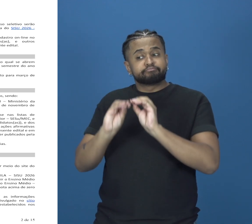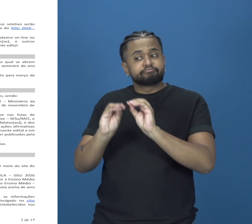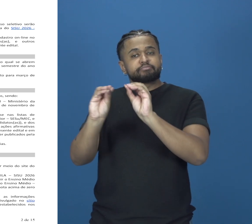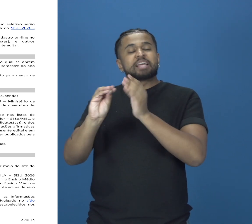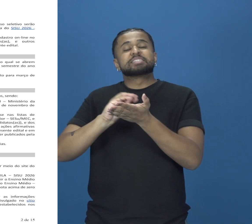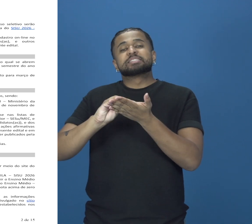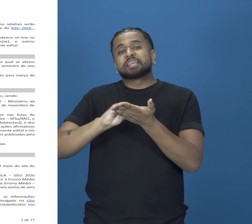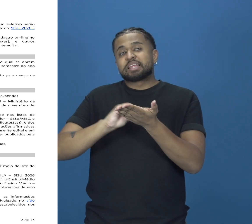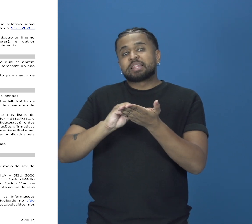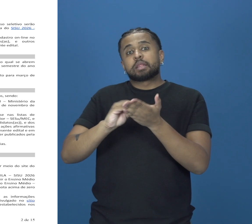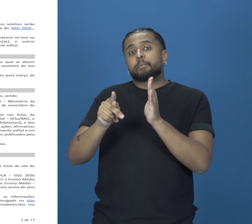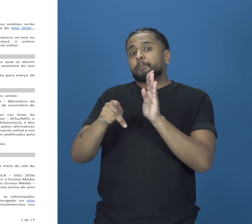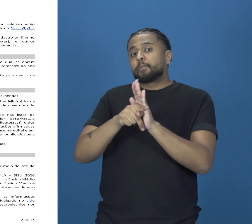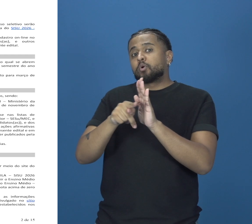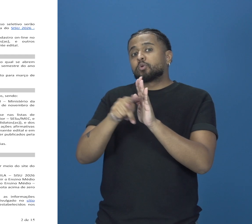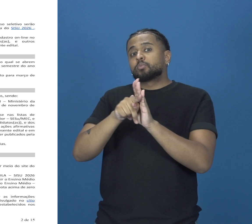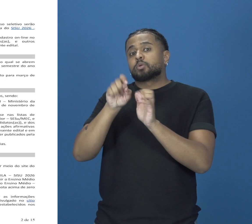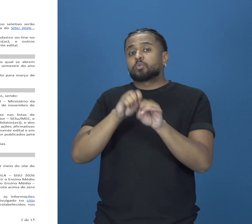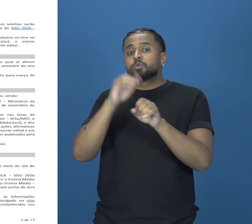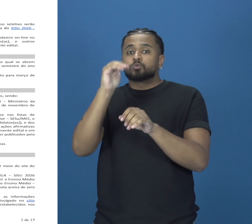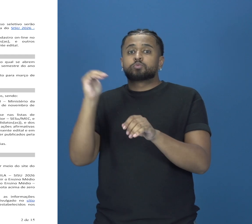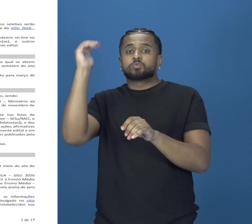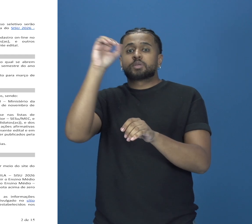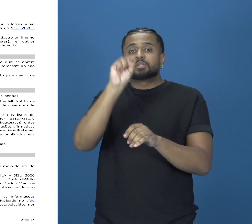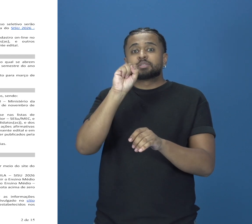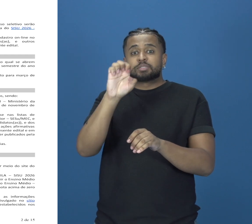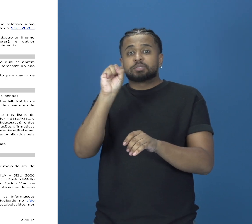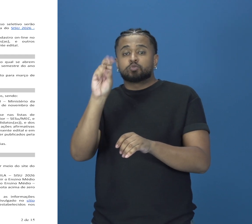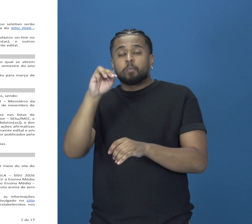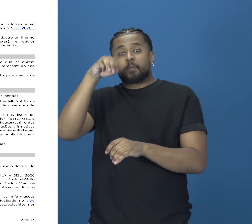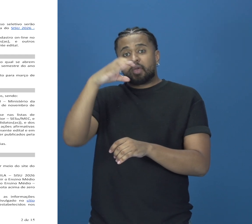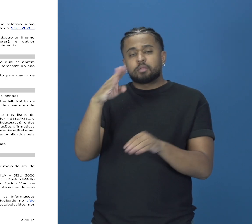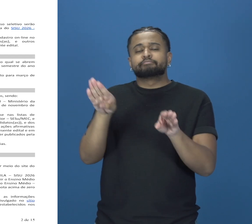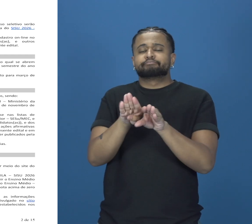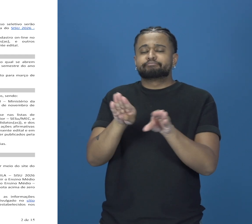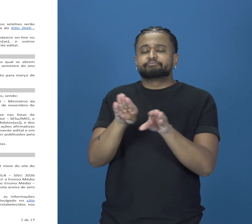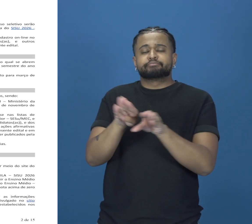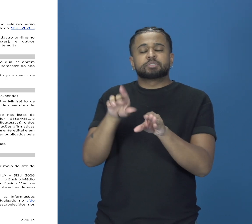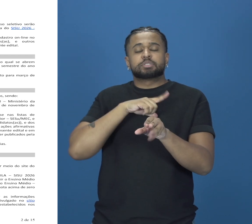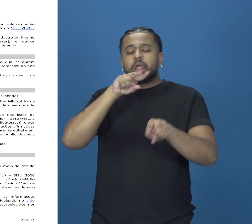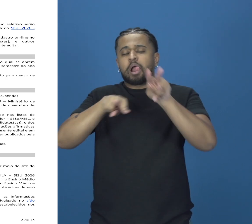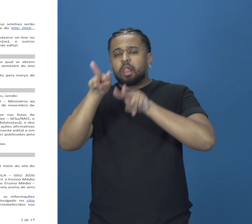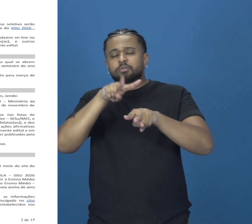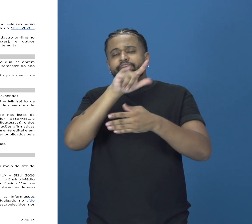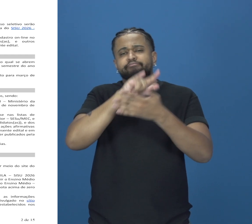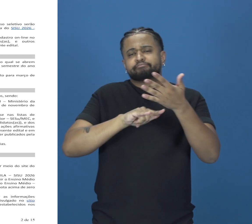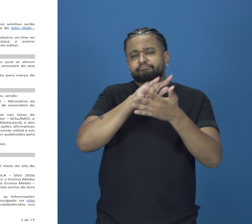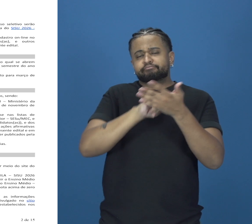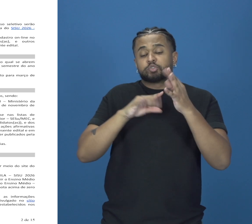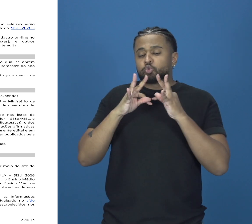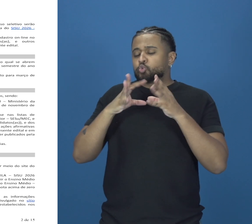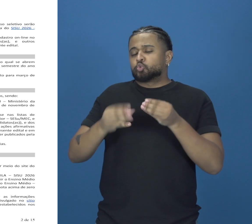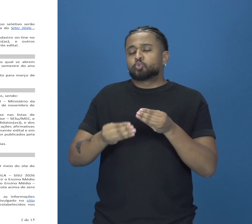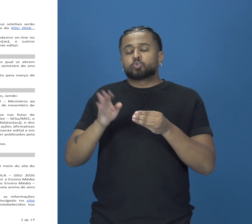pela Secretaria da Educação Superior, SESU-MEC, e baseada na análise de documentação de